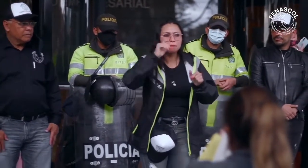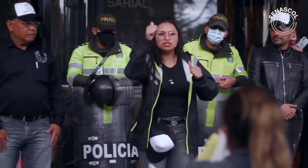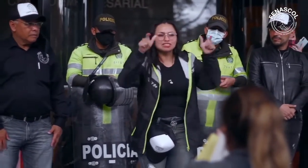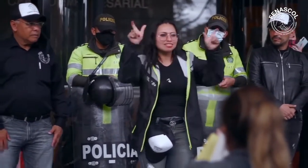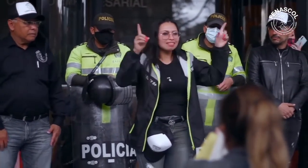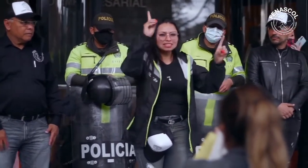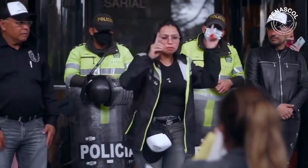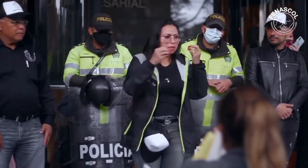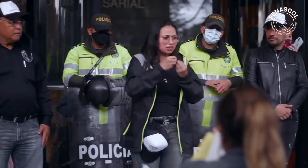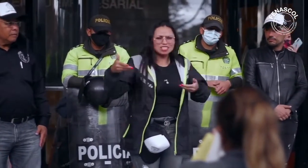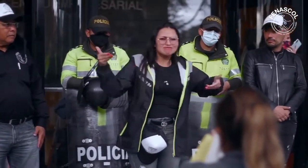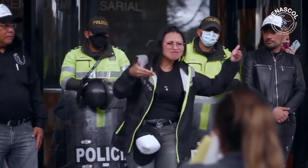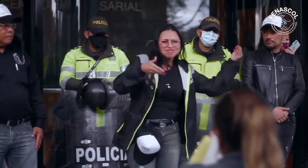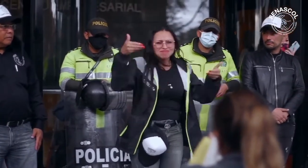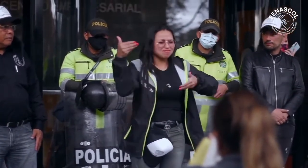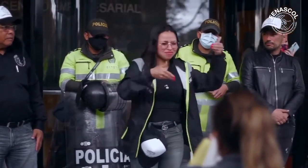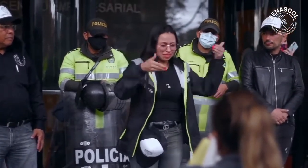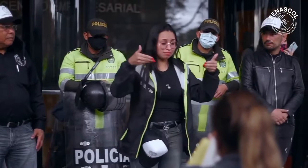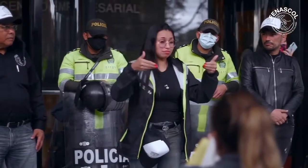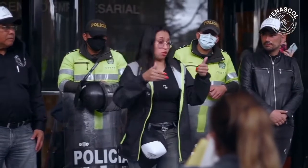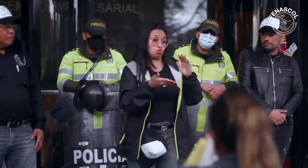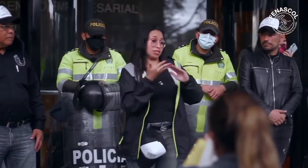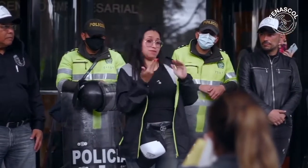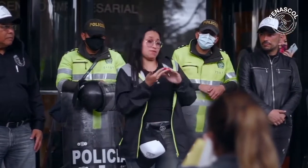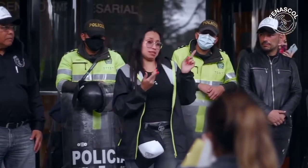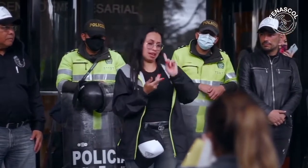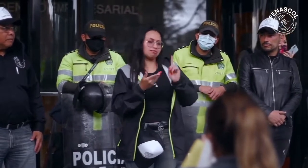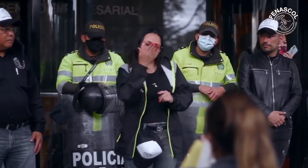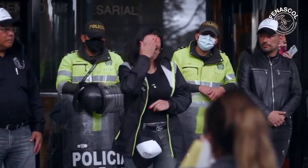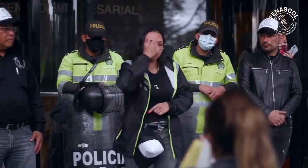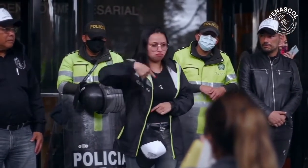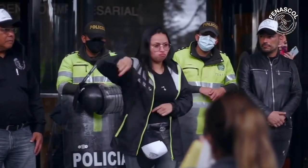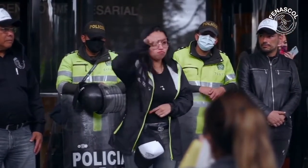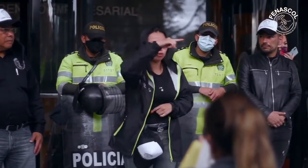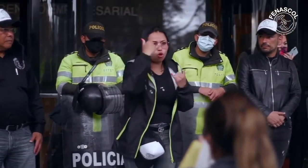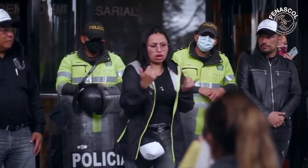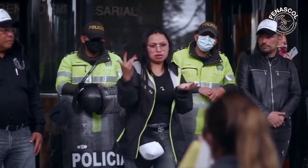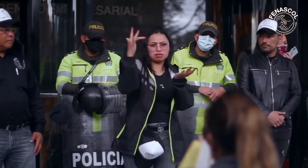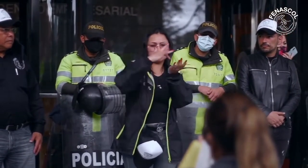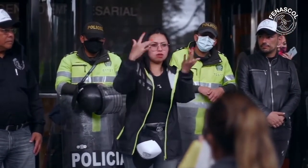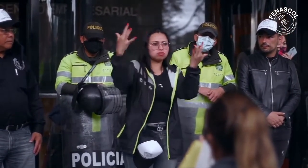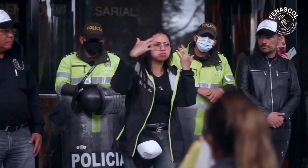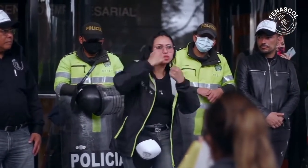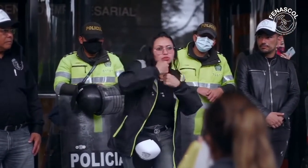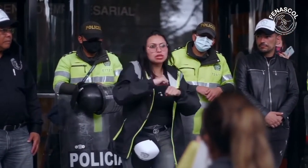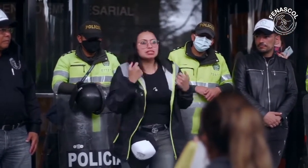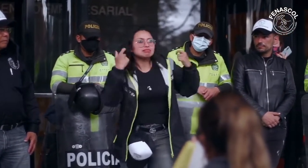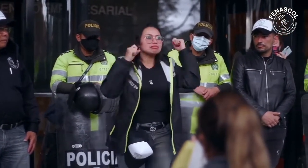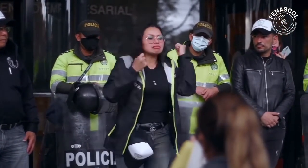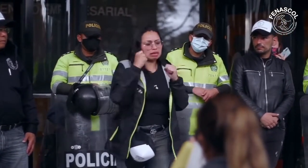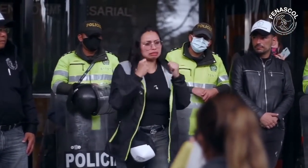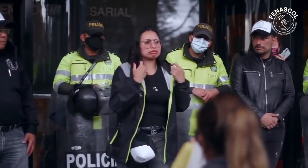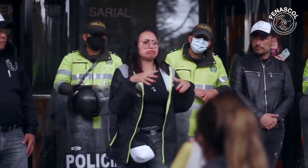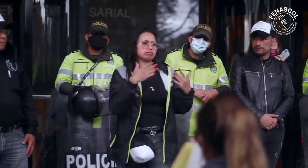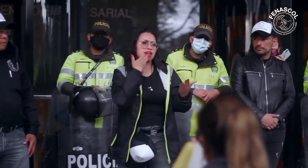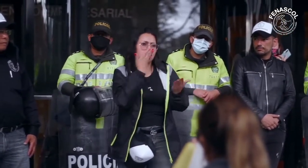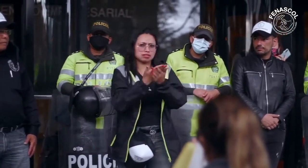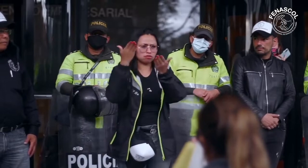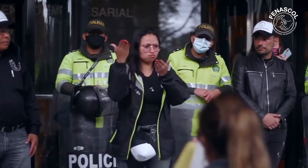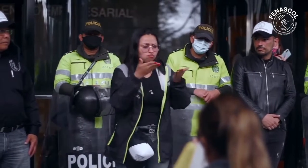bastante debate, diferentes opiniones, personas que estaban y que tienen la capacidad de tomar decisiones. El estar acá fue un trabajo